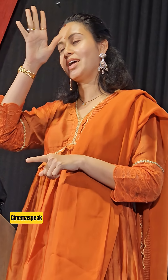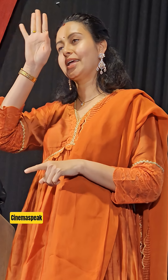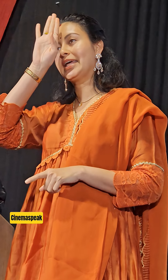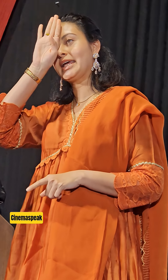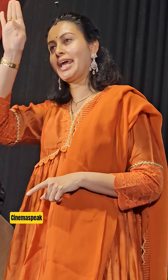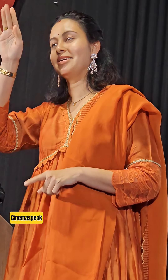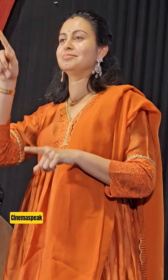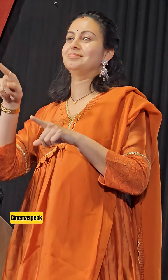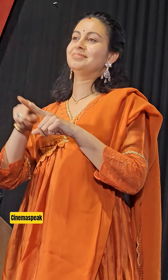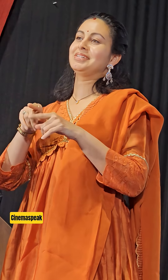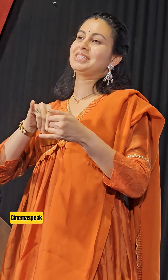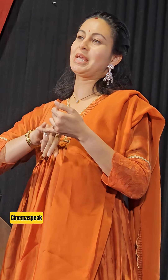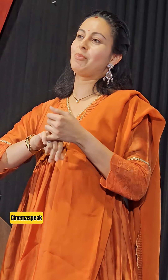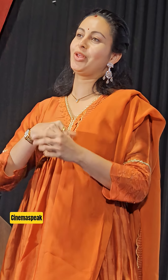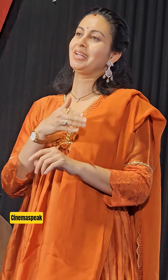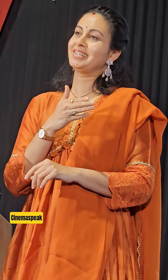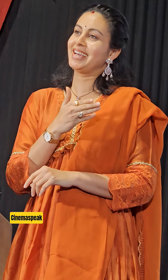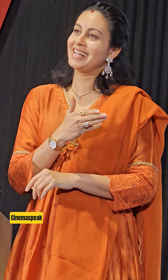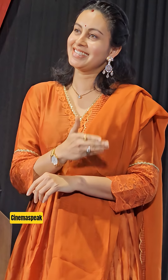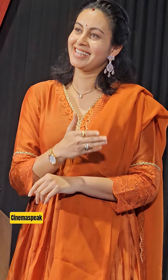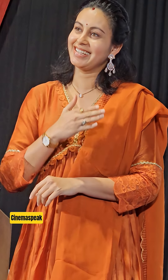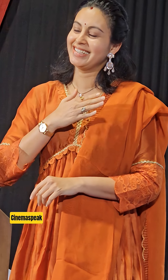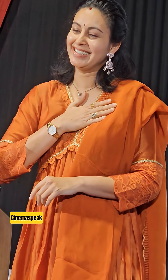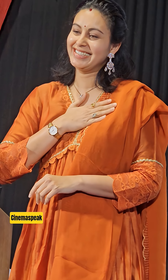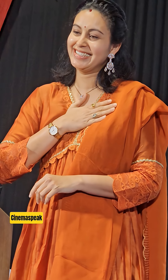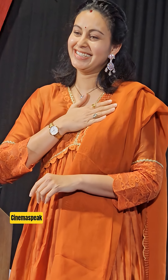ரொம்ப ரொம்ப தேங்க்ஸுங்க. ஸோ மை